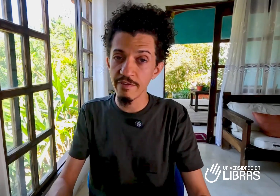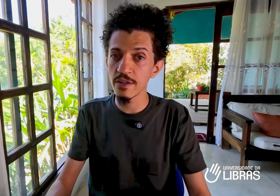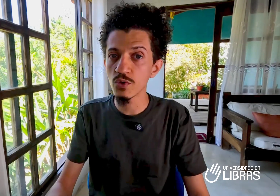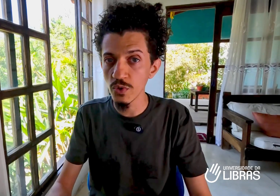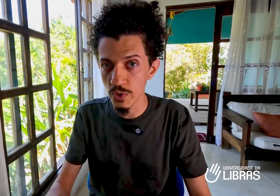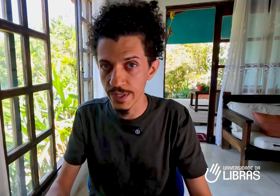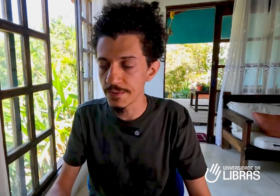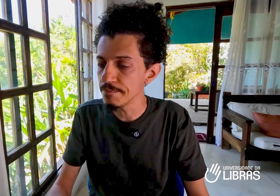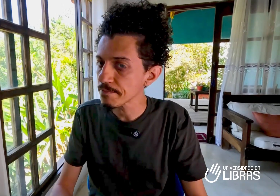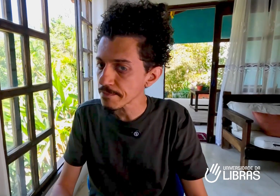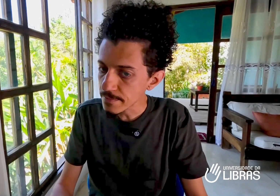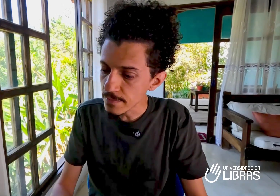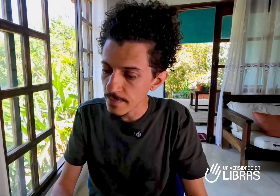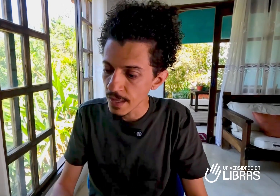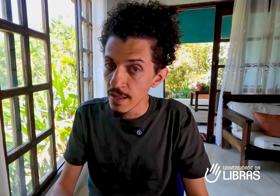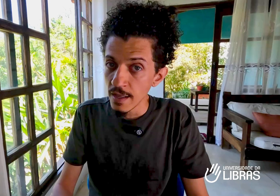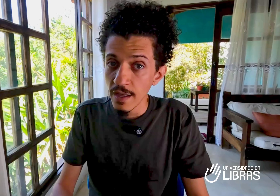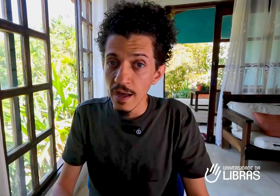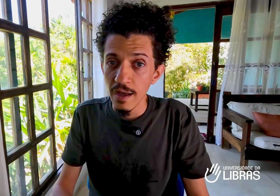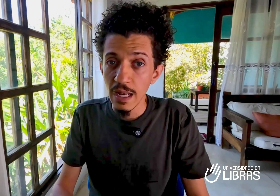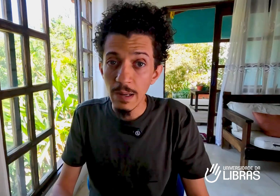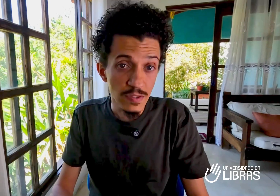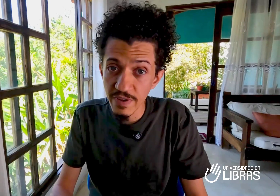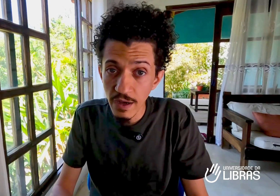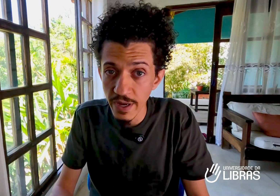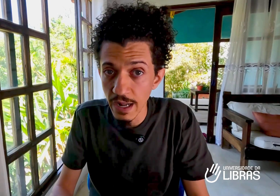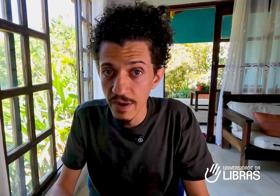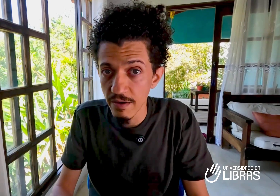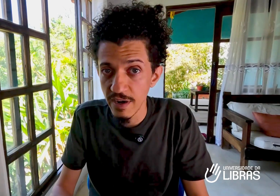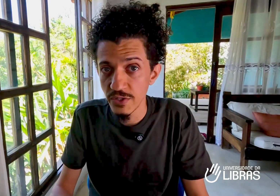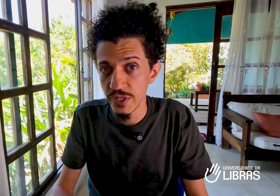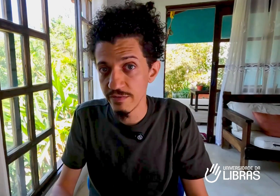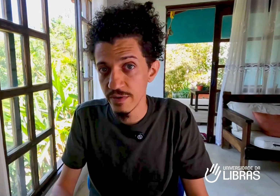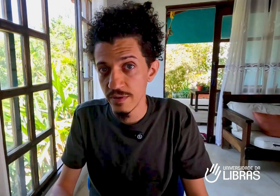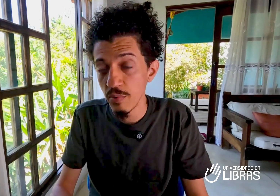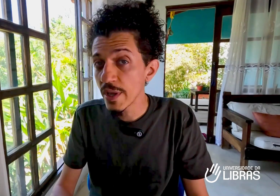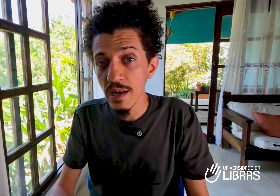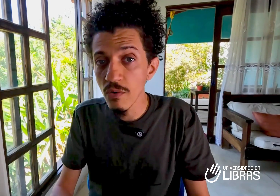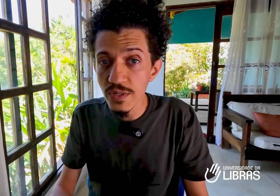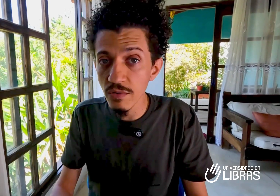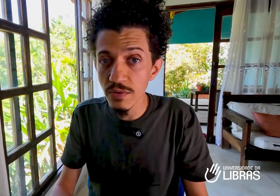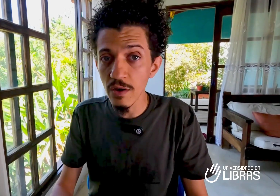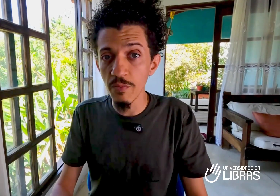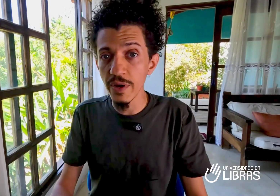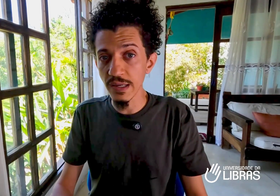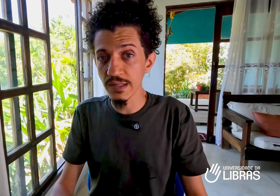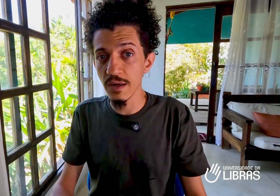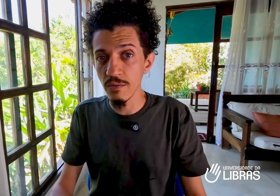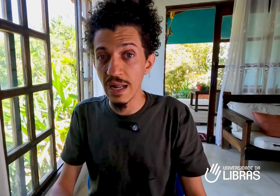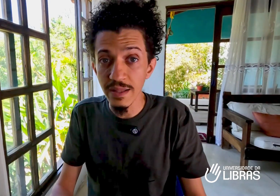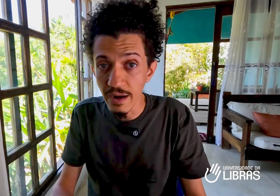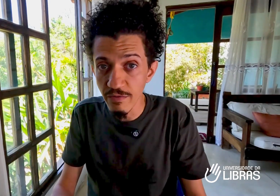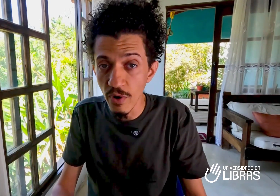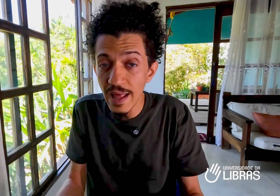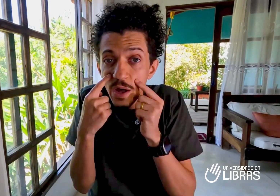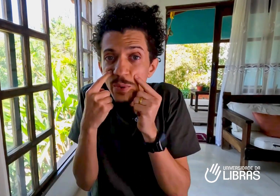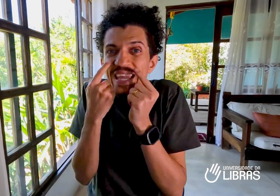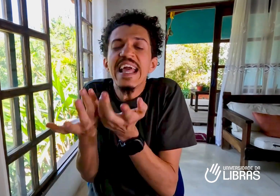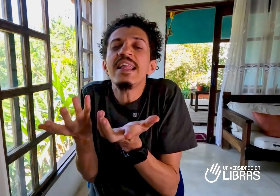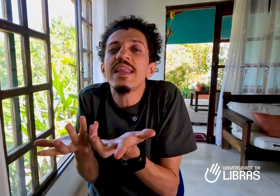de colchões. Ele passou vergonha na banca avaliativa, porque ele não conseguiu ter a comunicação. Ele travou, ele não entendeu